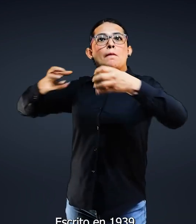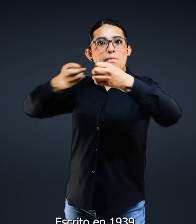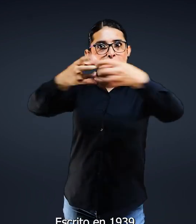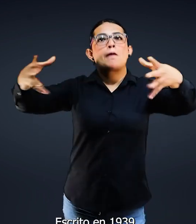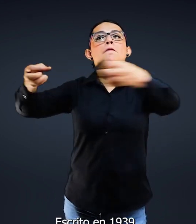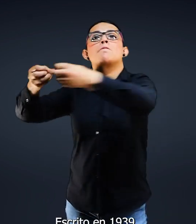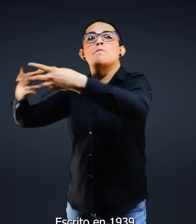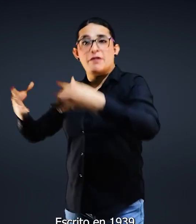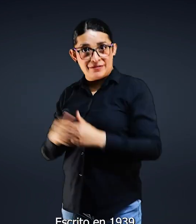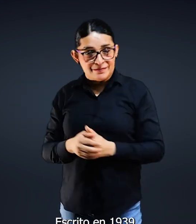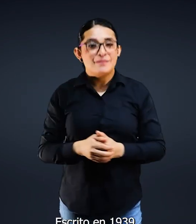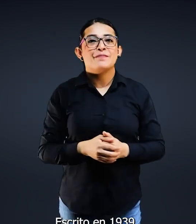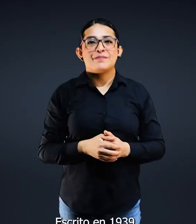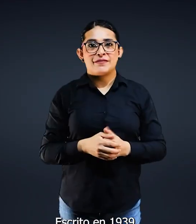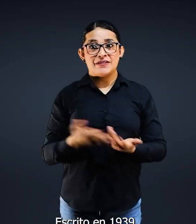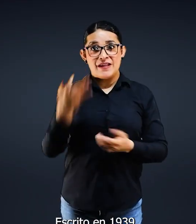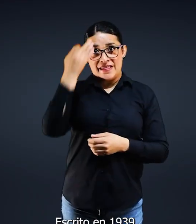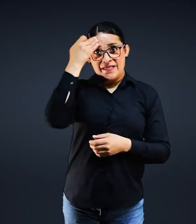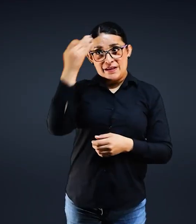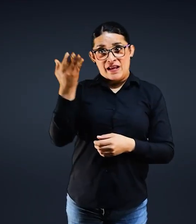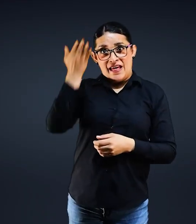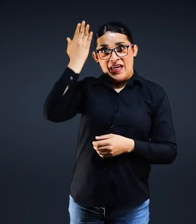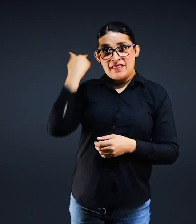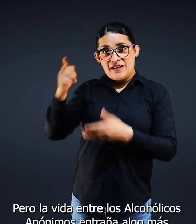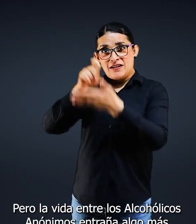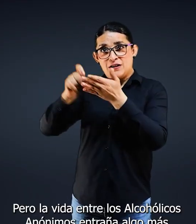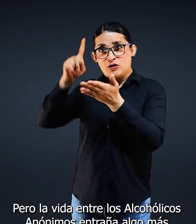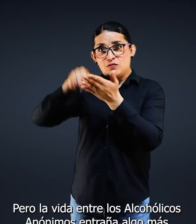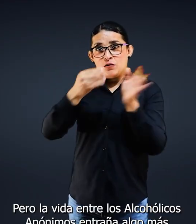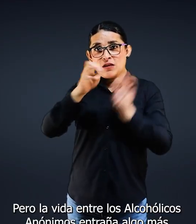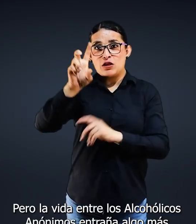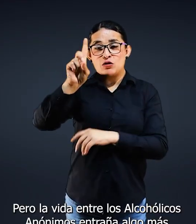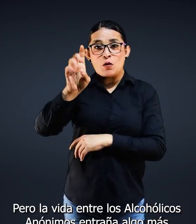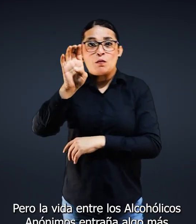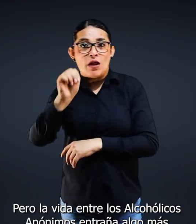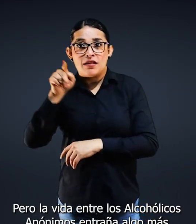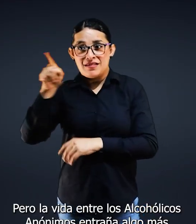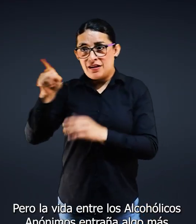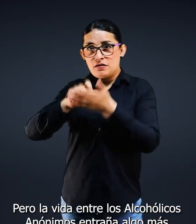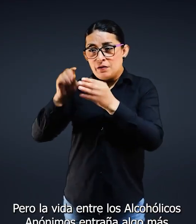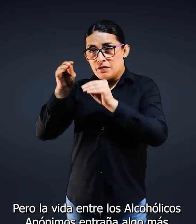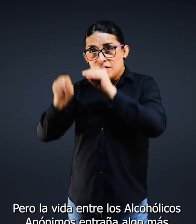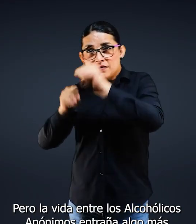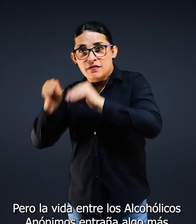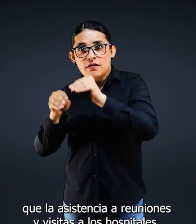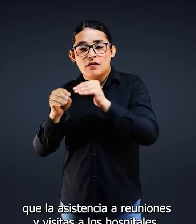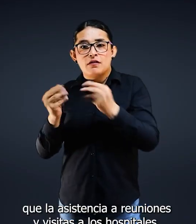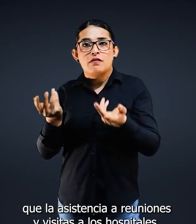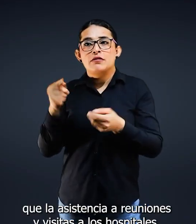Escrito en 1939. Pero la vida entre los alcohólicos anónimos entraña algo más que la